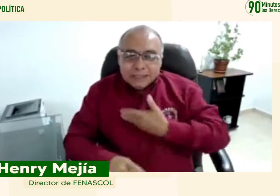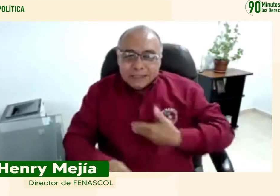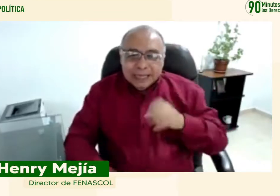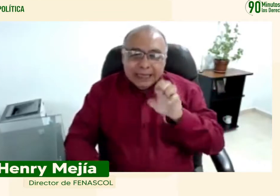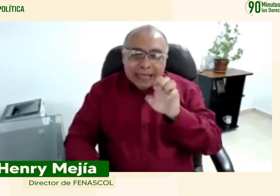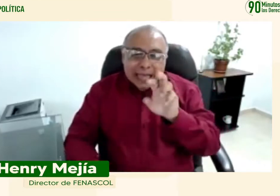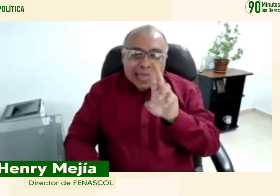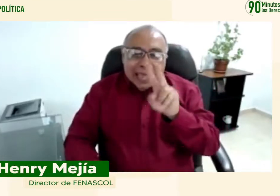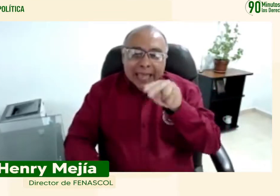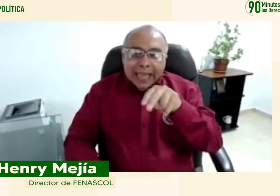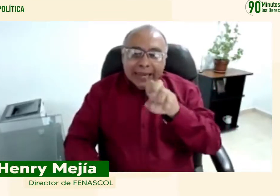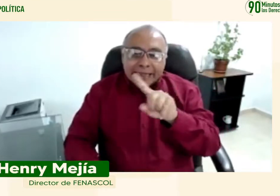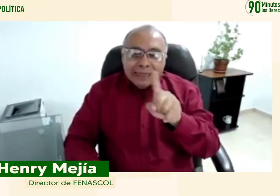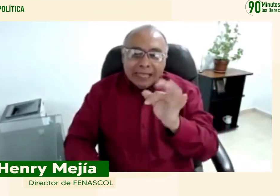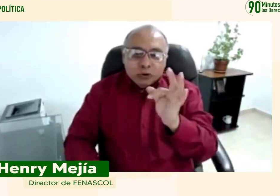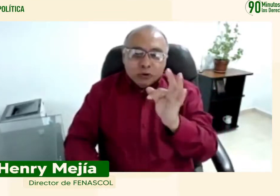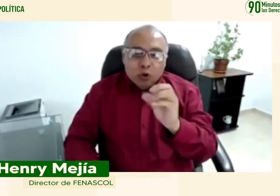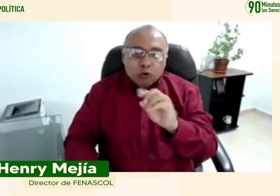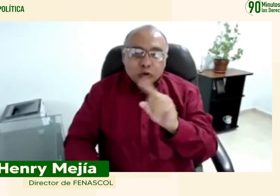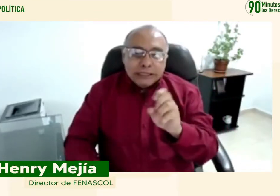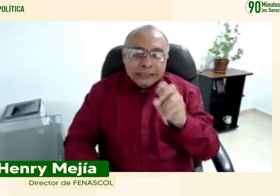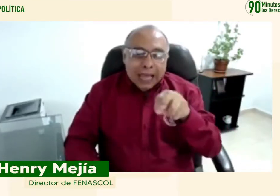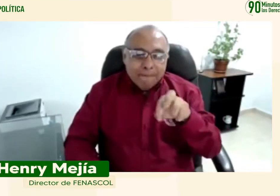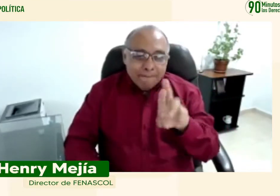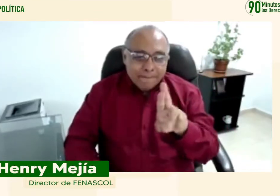de samper el ex presidente ernesto samper